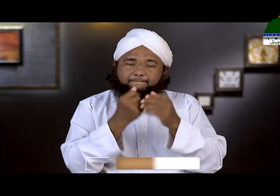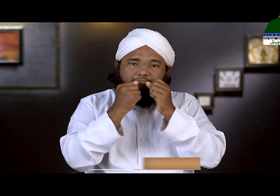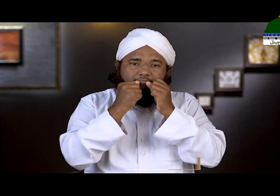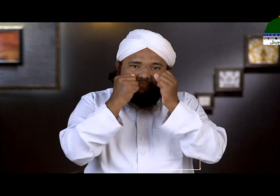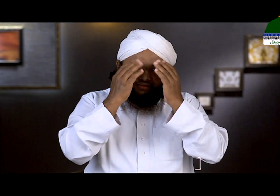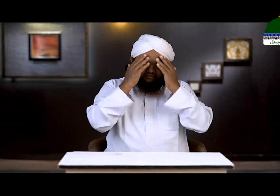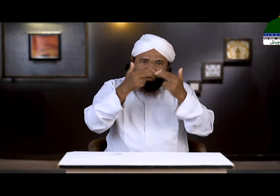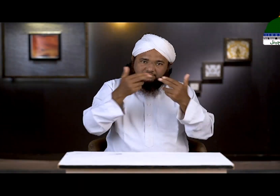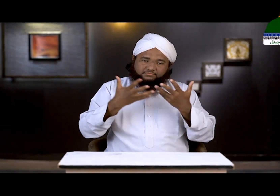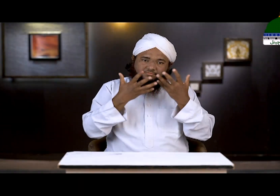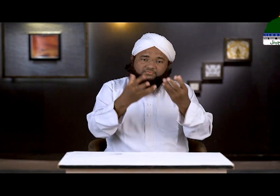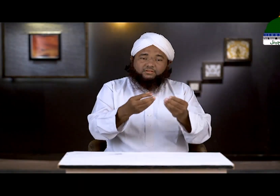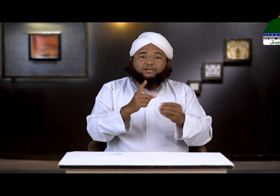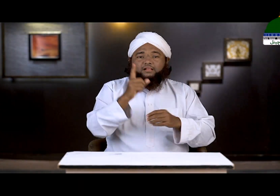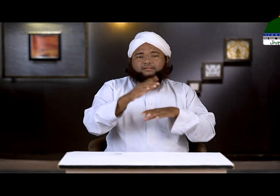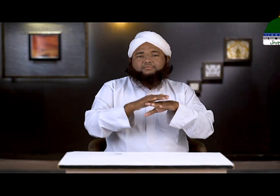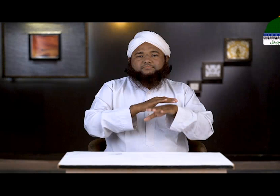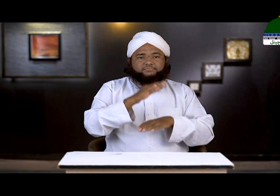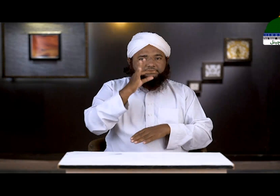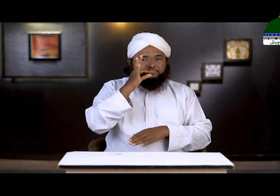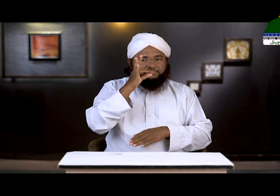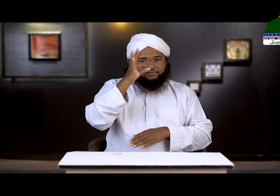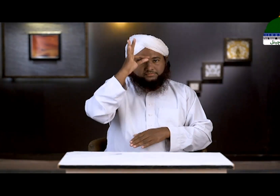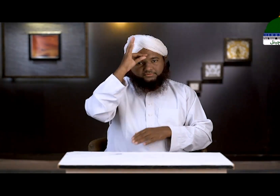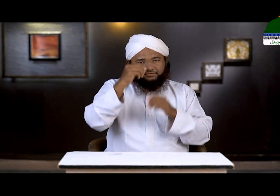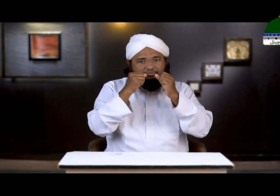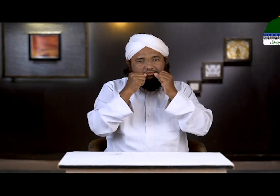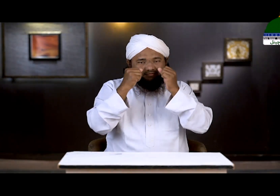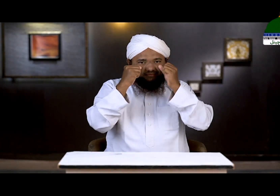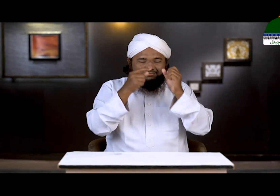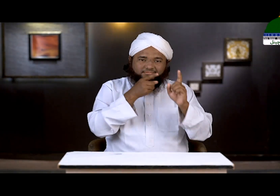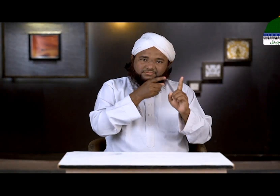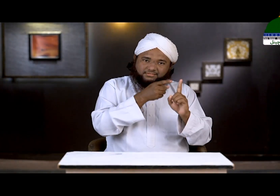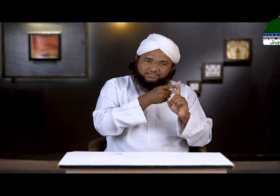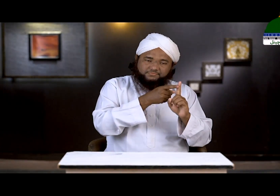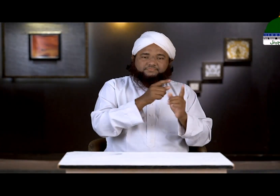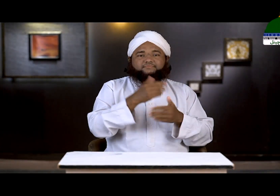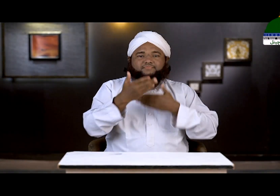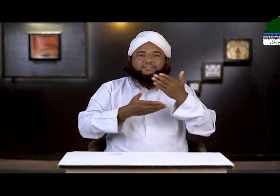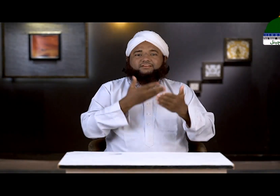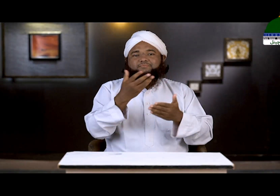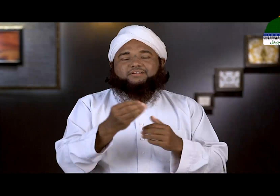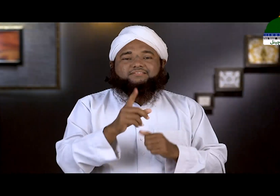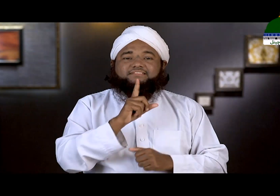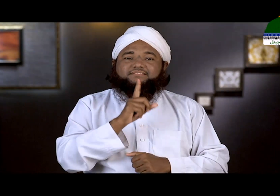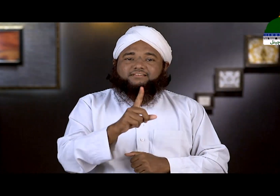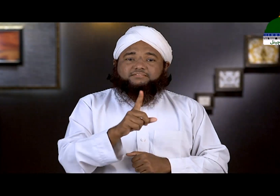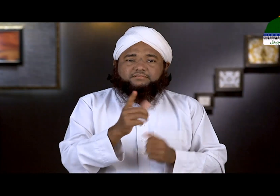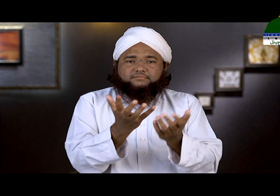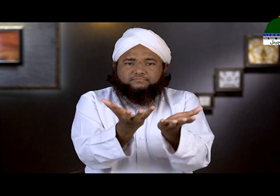کی فضیلت سنتے ہیں۔ اللہ کے پیارے حبیب دلوں کے طبیب صلی اللہ علیہ وآلہ وسلم نے فرمایا، بے شک روز قیامت